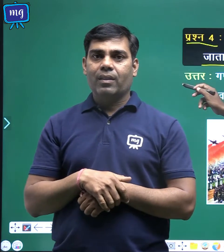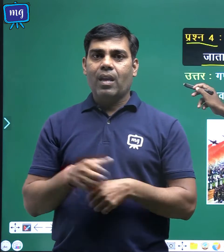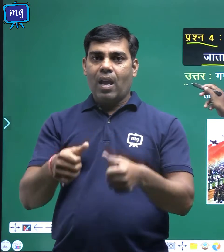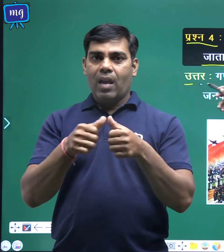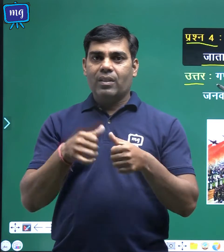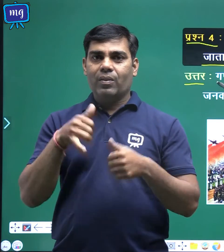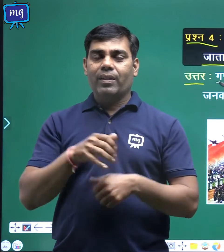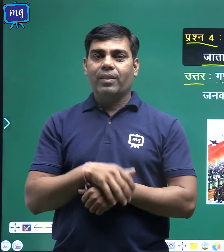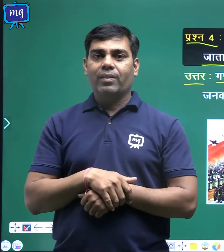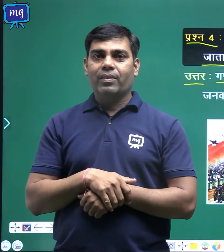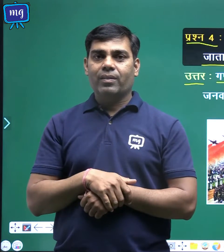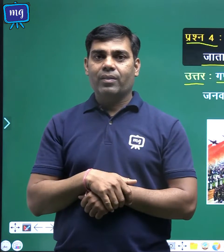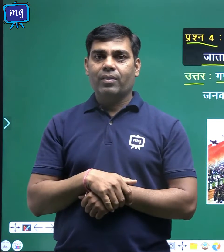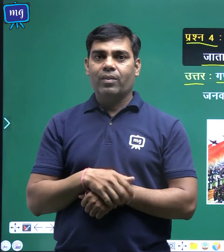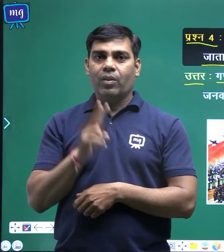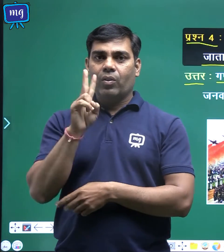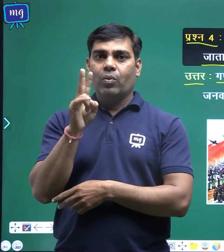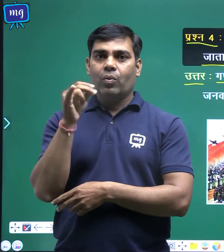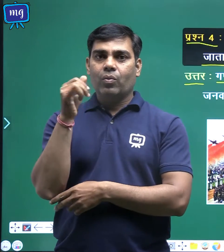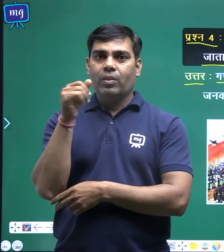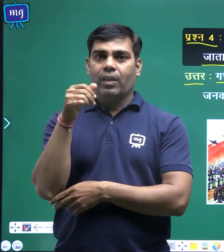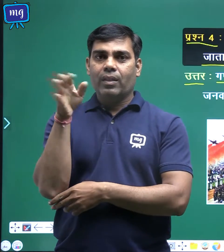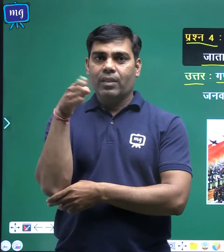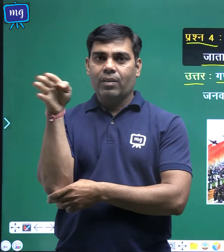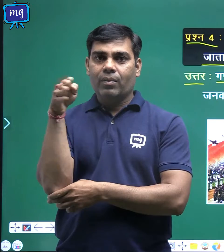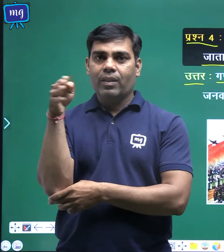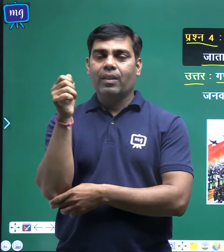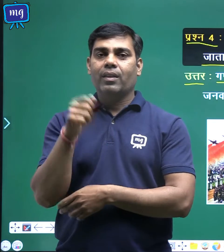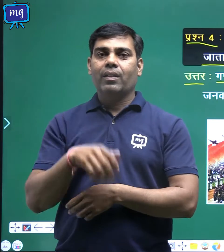उत्तर है गणतंत्र दिवस